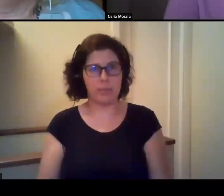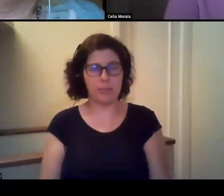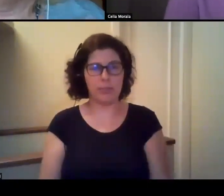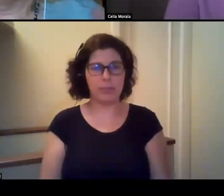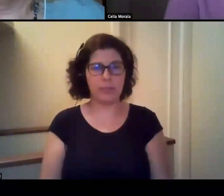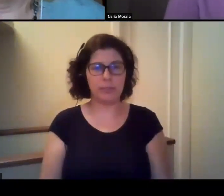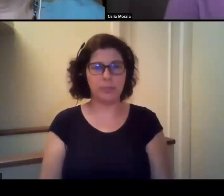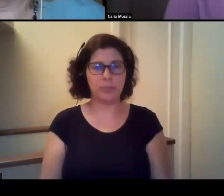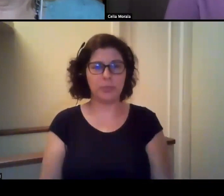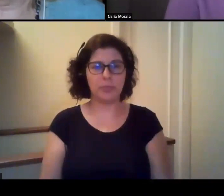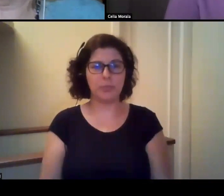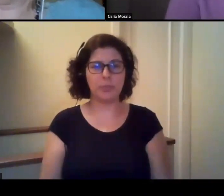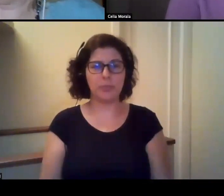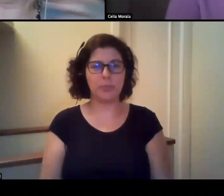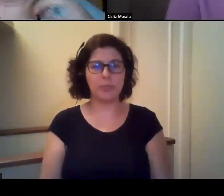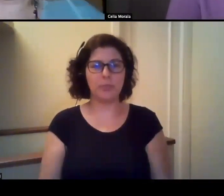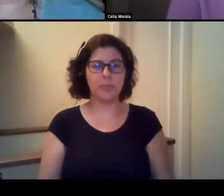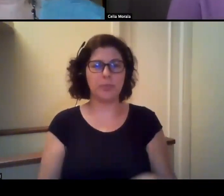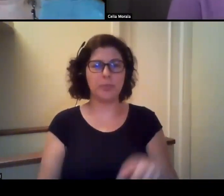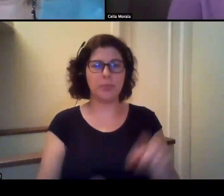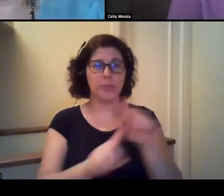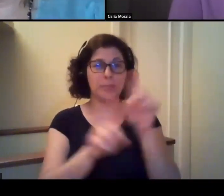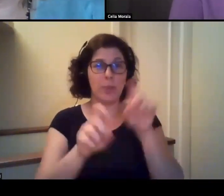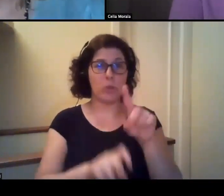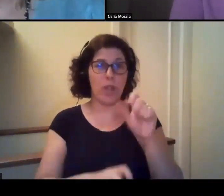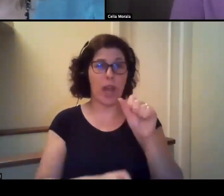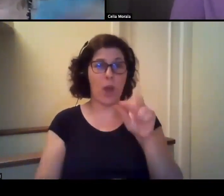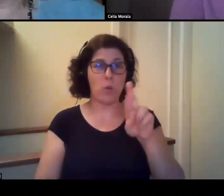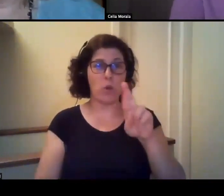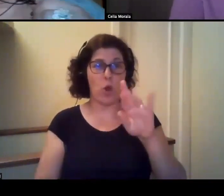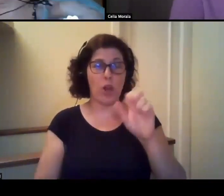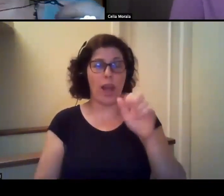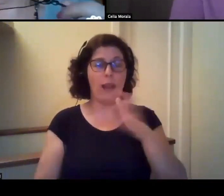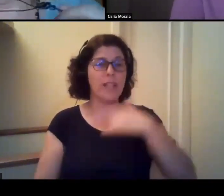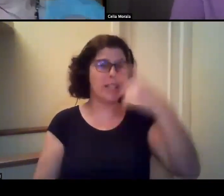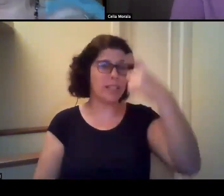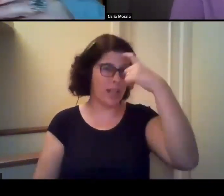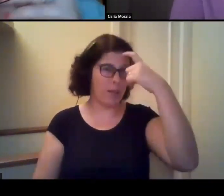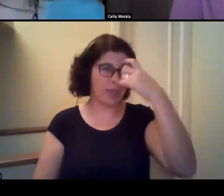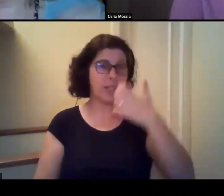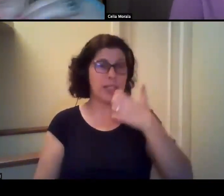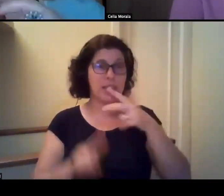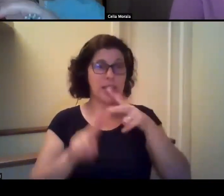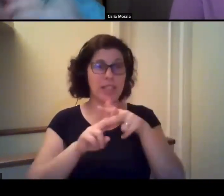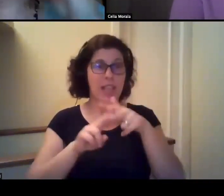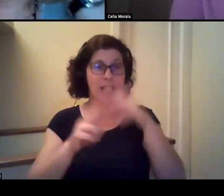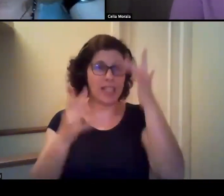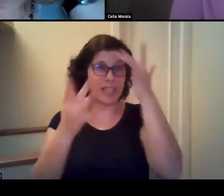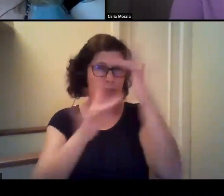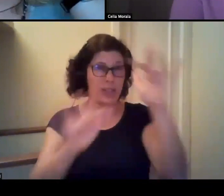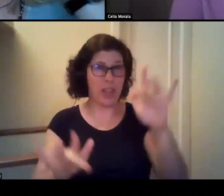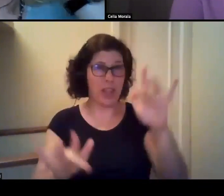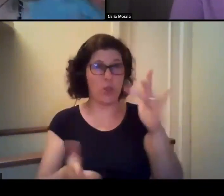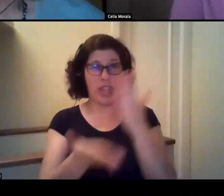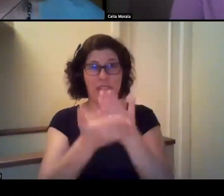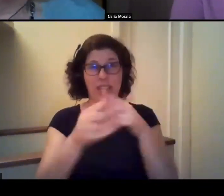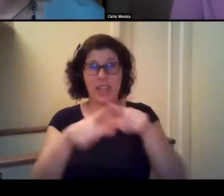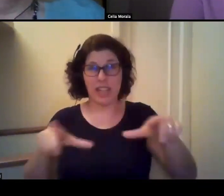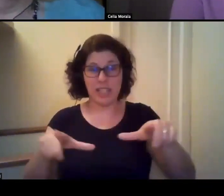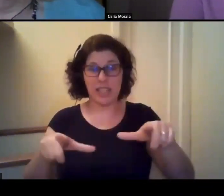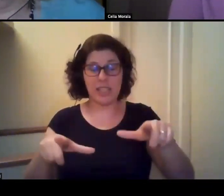Aurora Gallo Sánchez quiere saber si, aparte de los talleres de sensibilización en aulas, tenéis otro tipo de